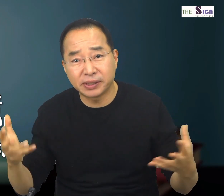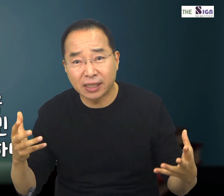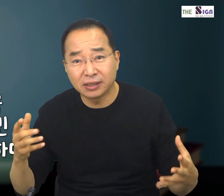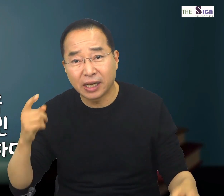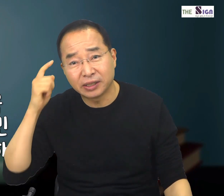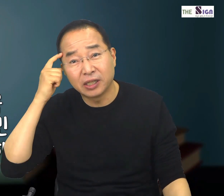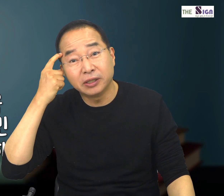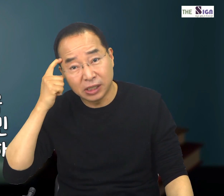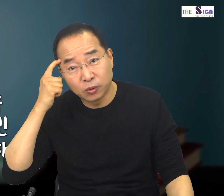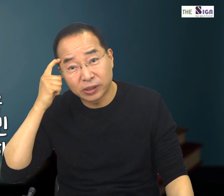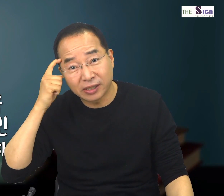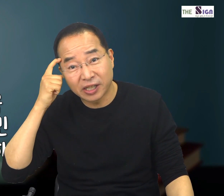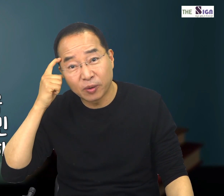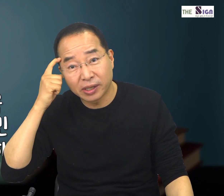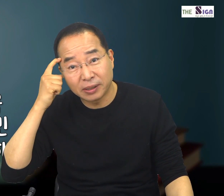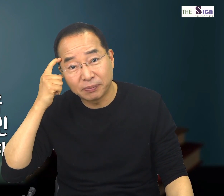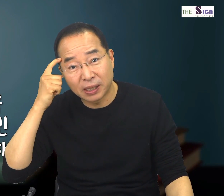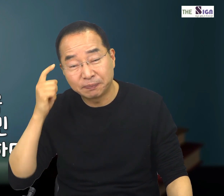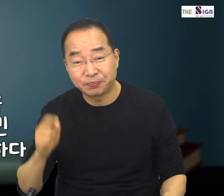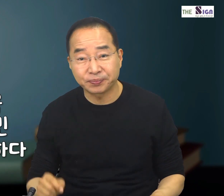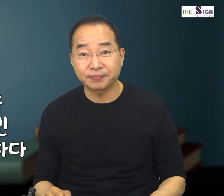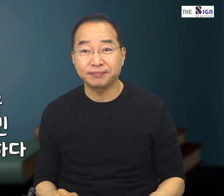찾는다 할 때는 이 동작을 사용하게 됩니다.